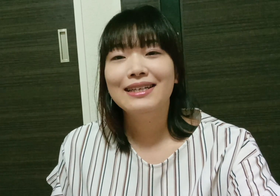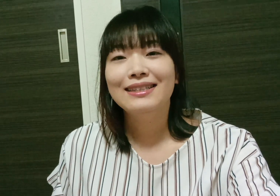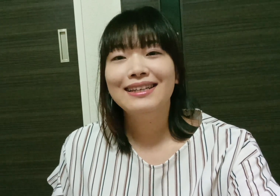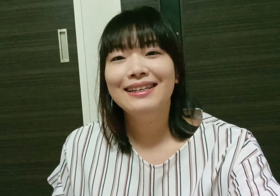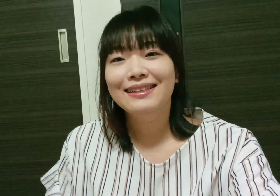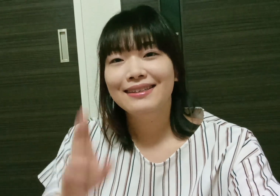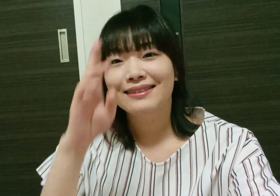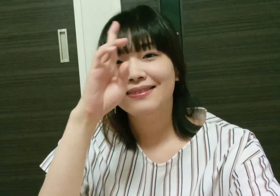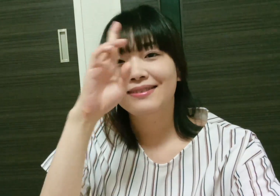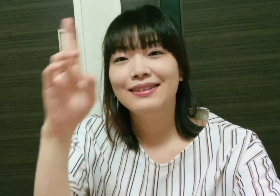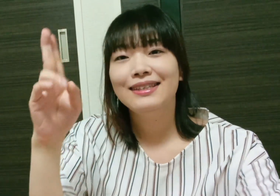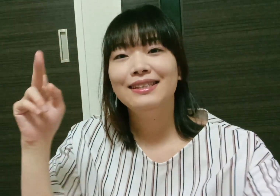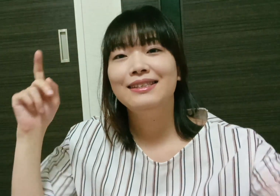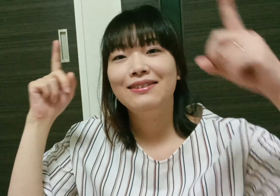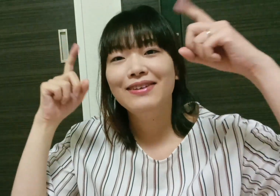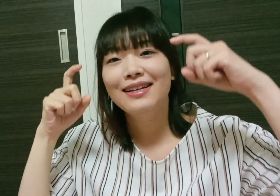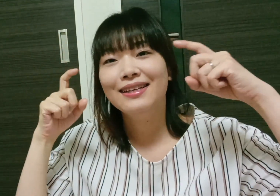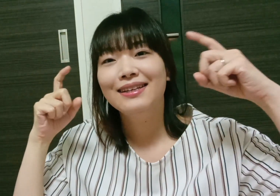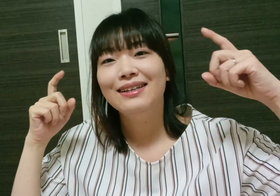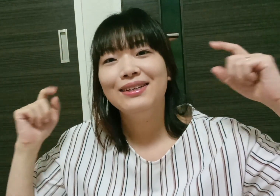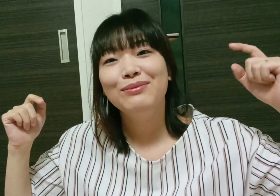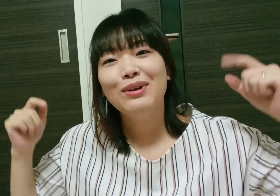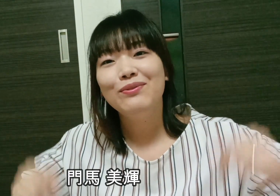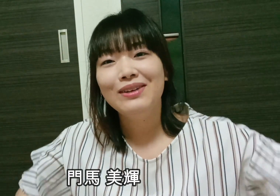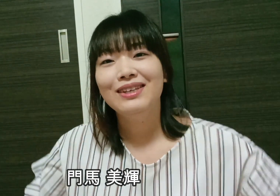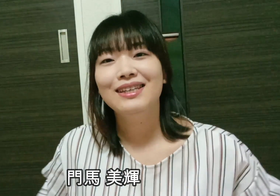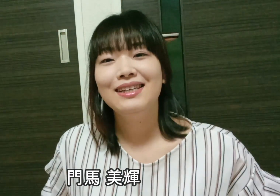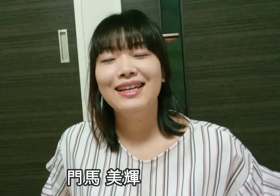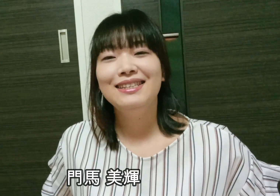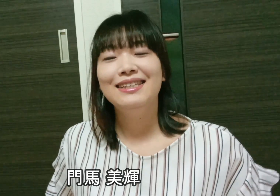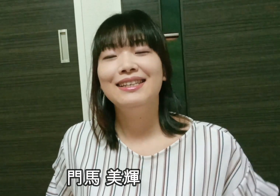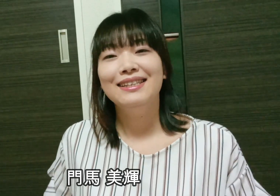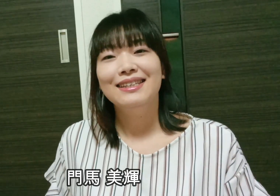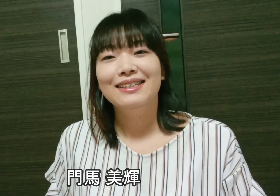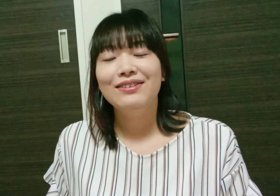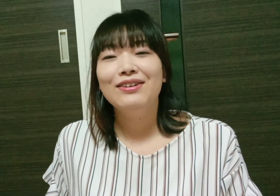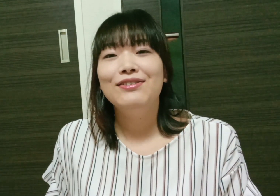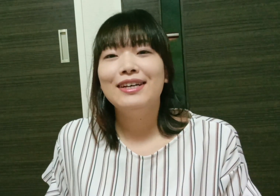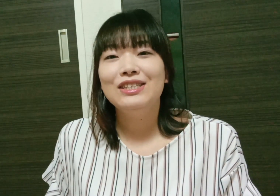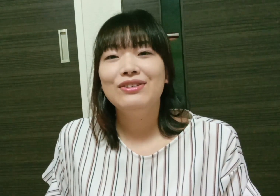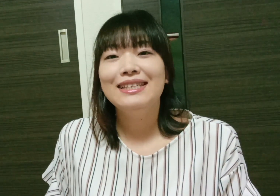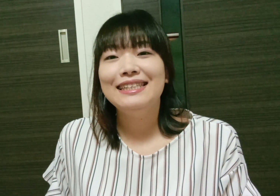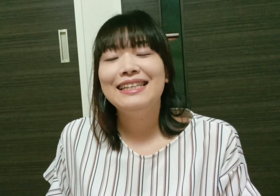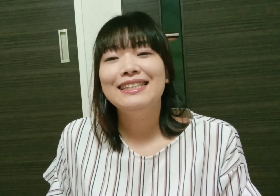皆さん、こんにちは。門馬美樹です。今日は手話シリーズ